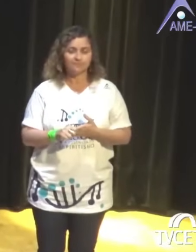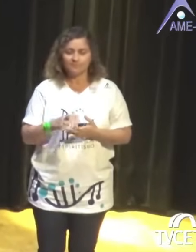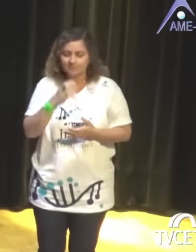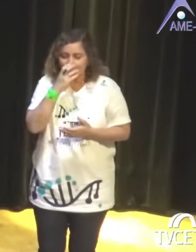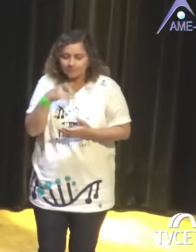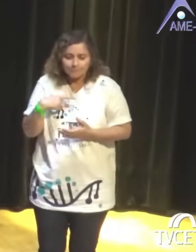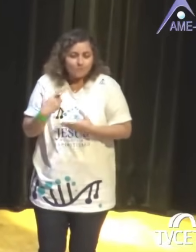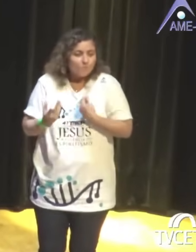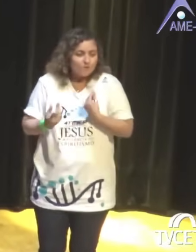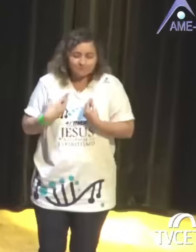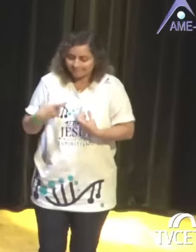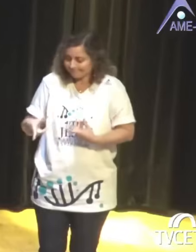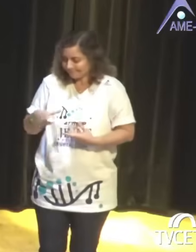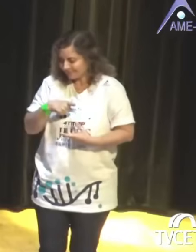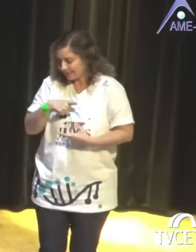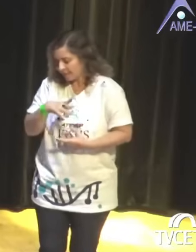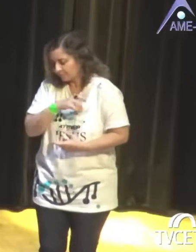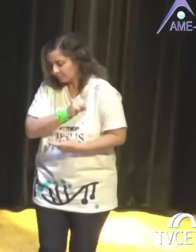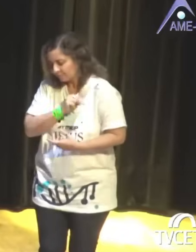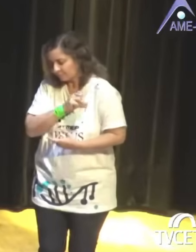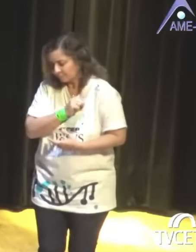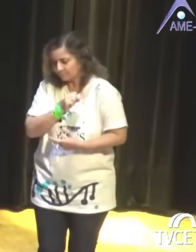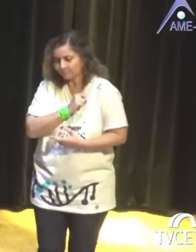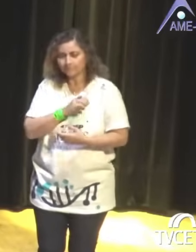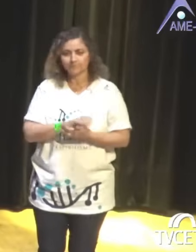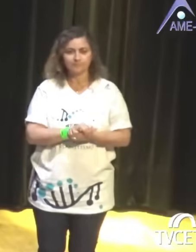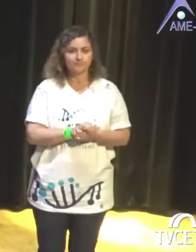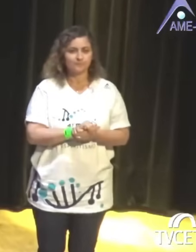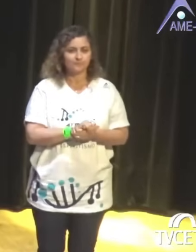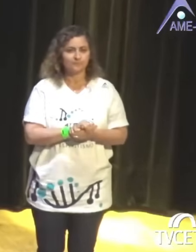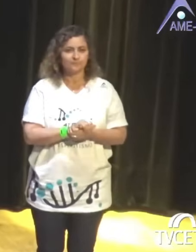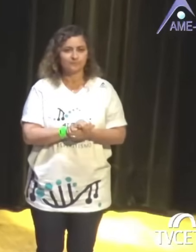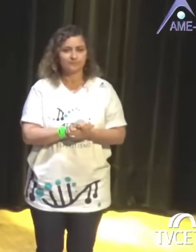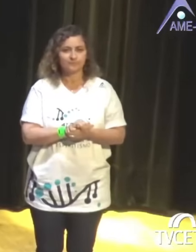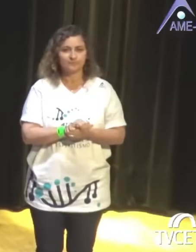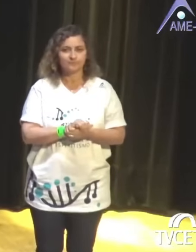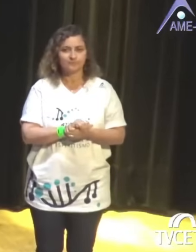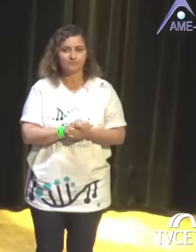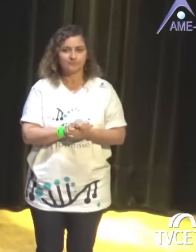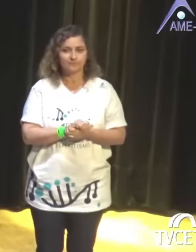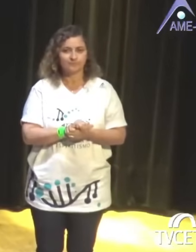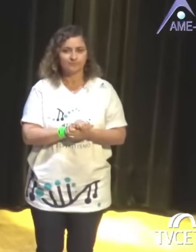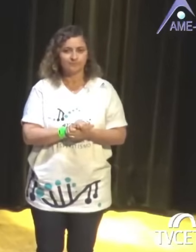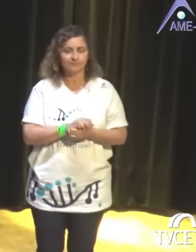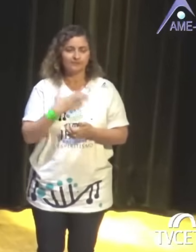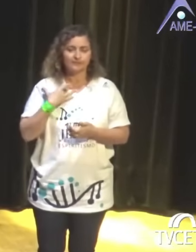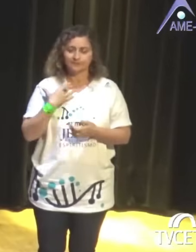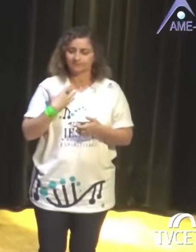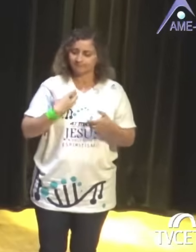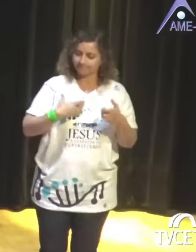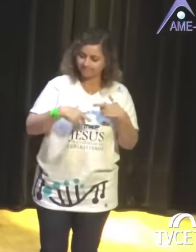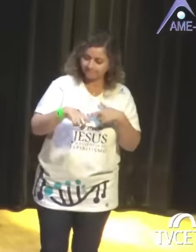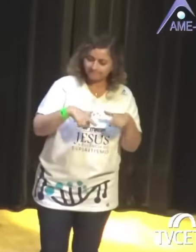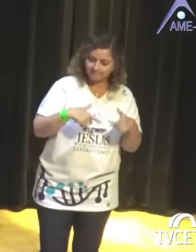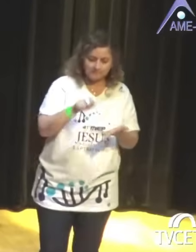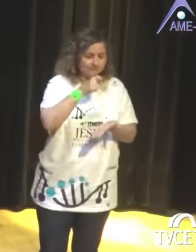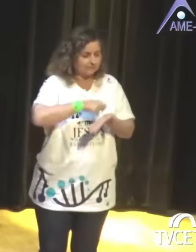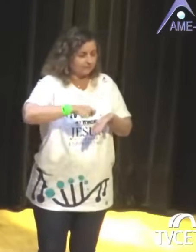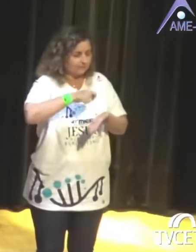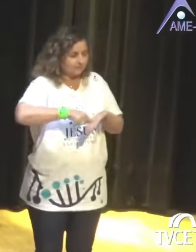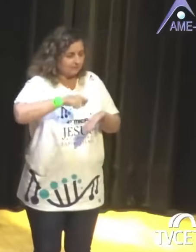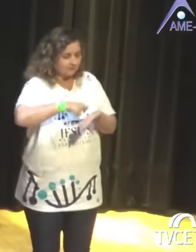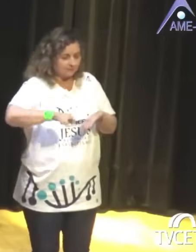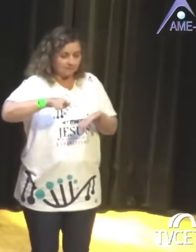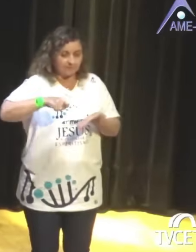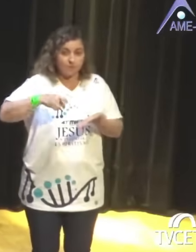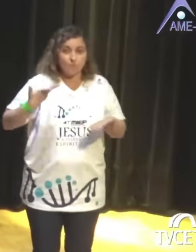por ele eu di que tinha um um cachorrinho que trabalhava que ela psicografa chegava em